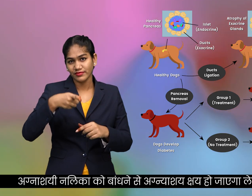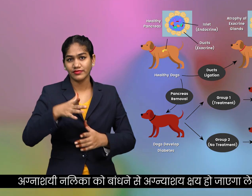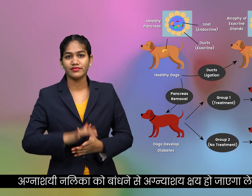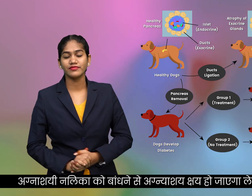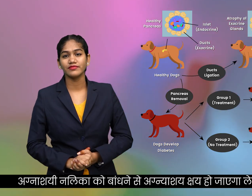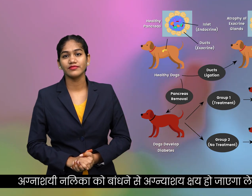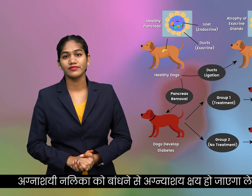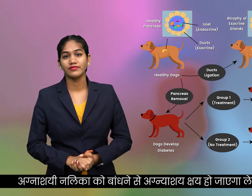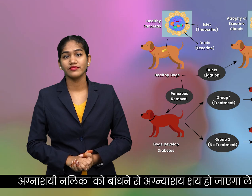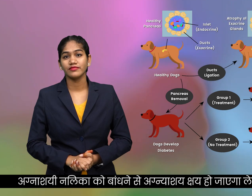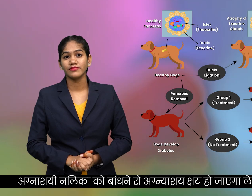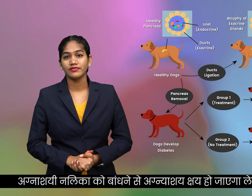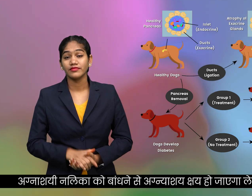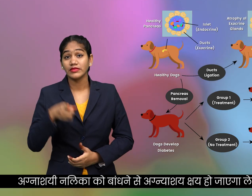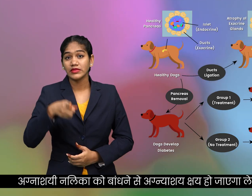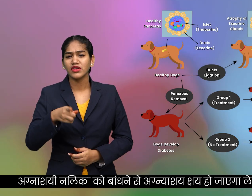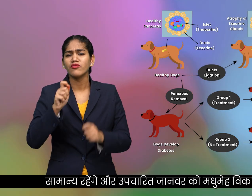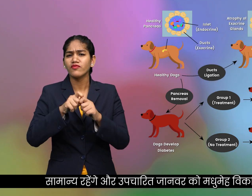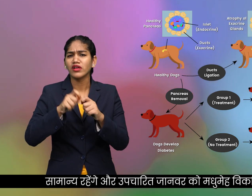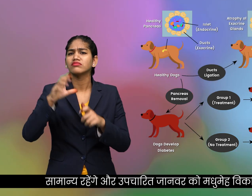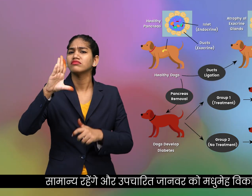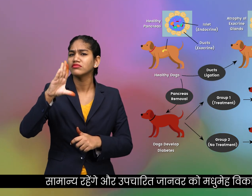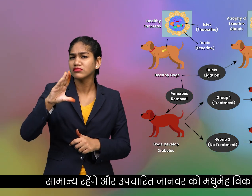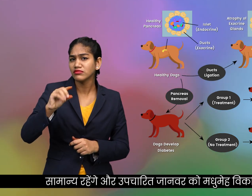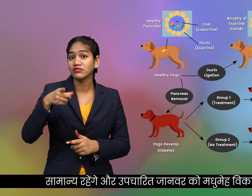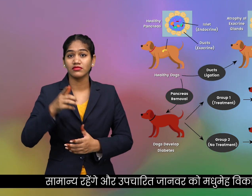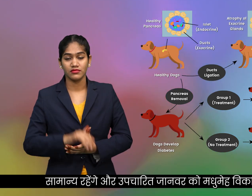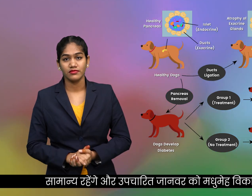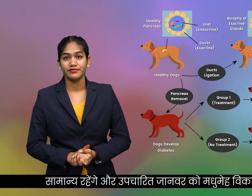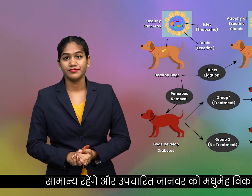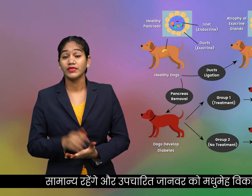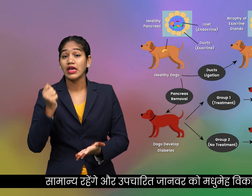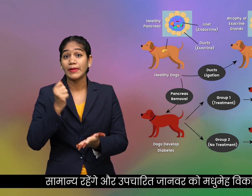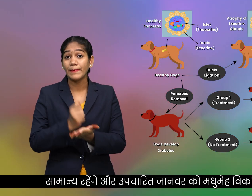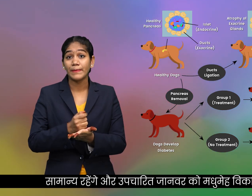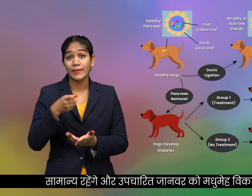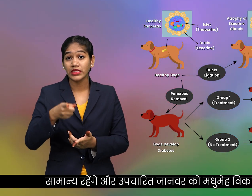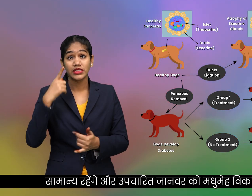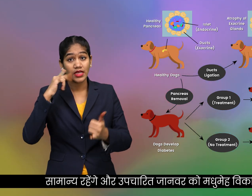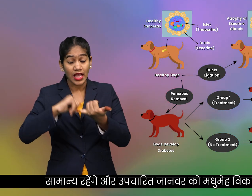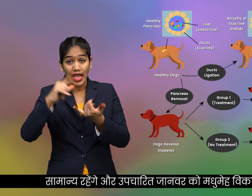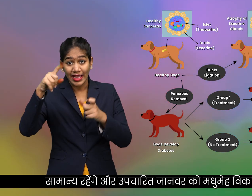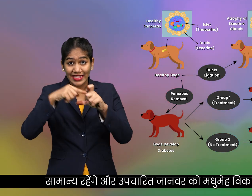लेकिन लैंगरहैंस के द्वीप सामान्य रहेगा और